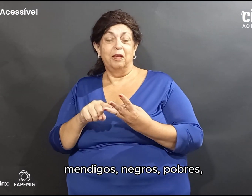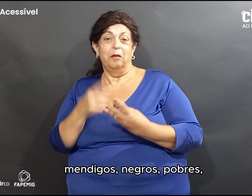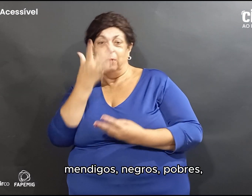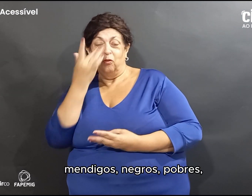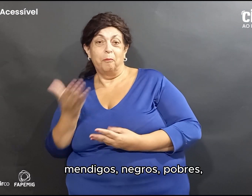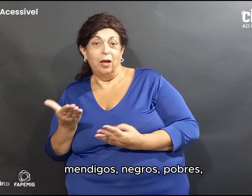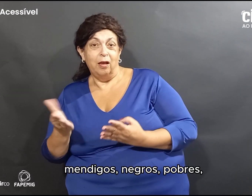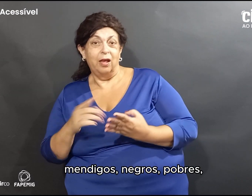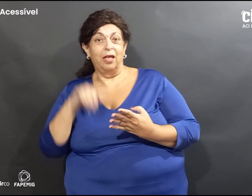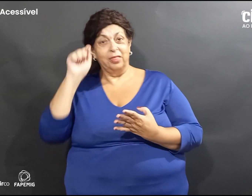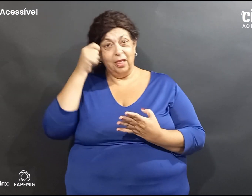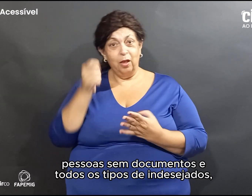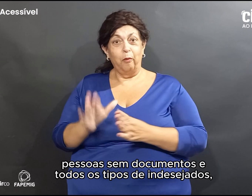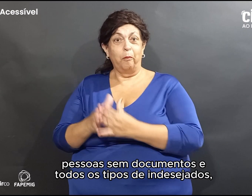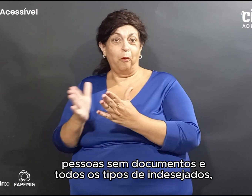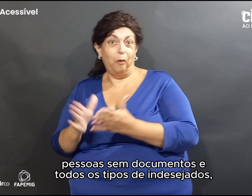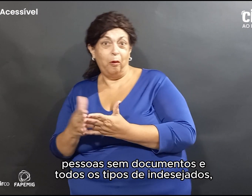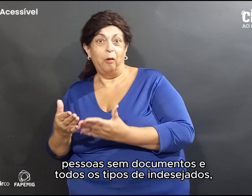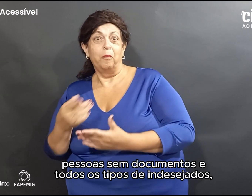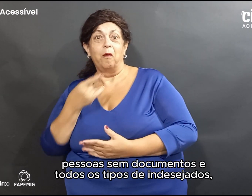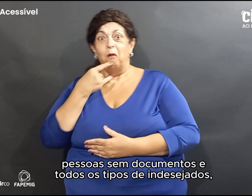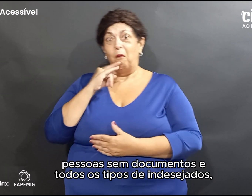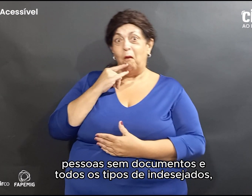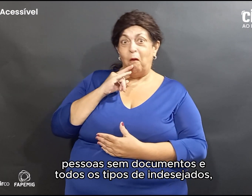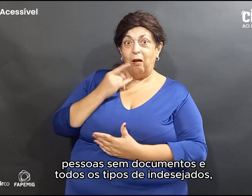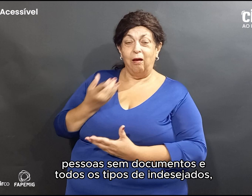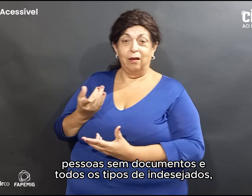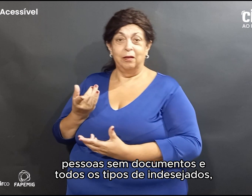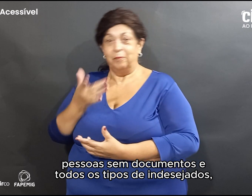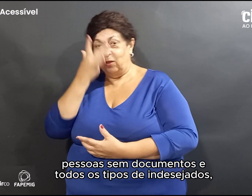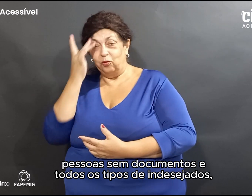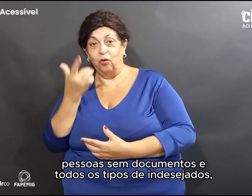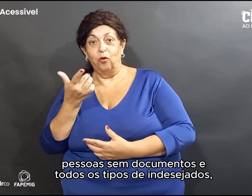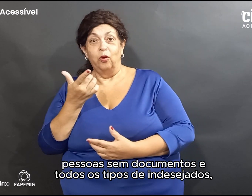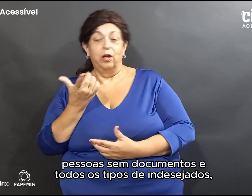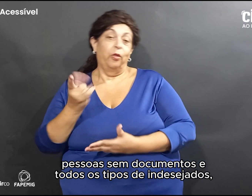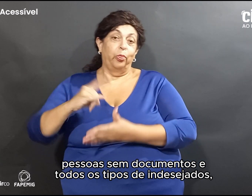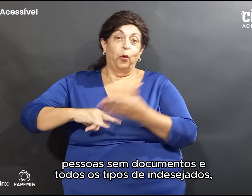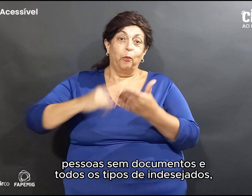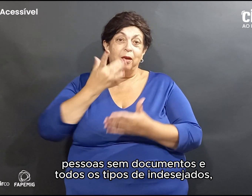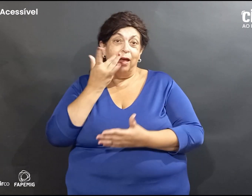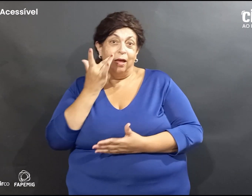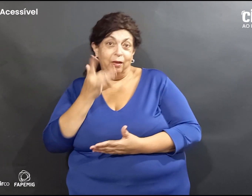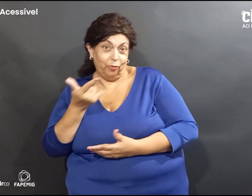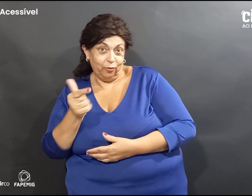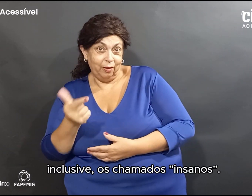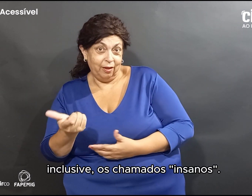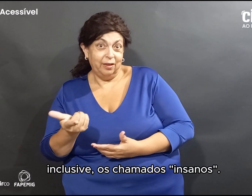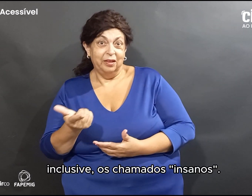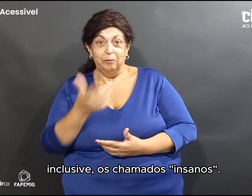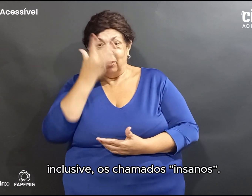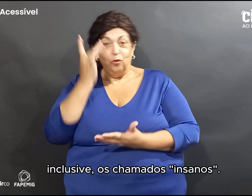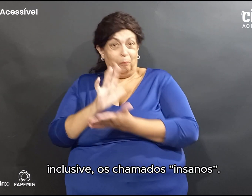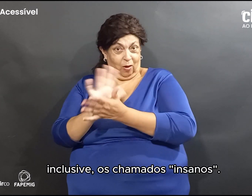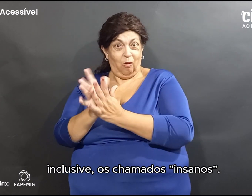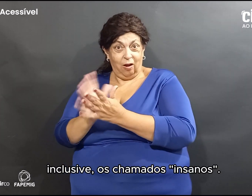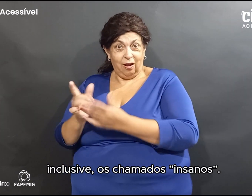negros, pobres, pessoas sem documentos e todos os tipos de indesejados, inclusive os chamados